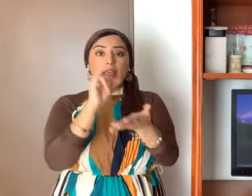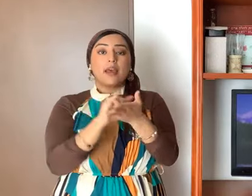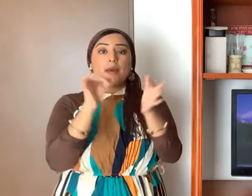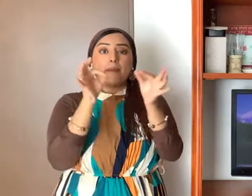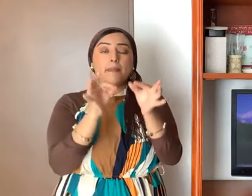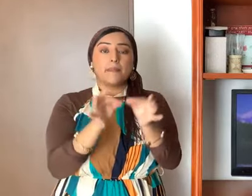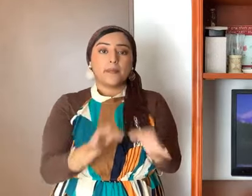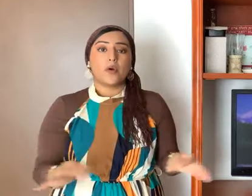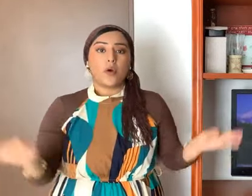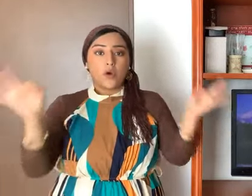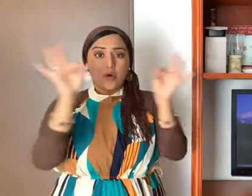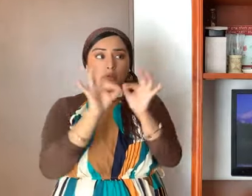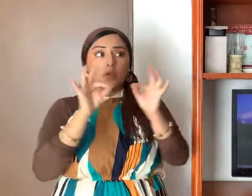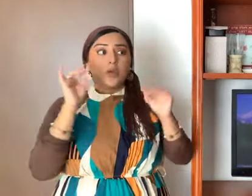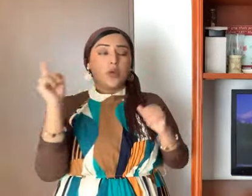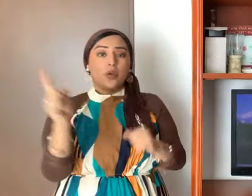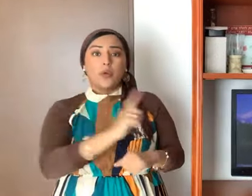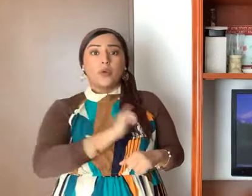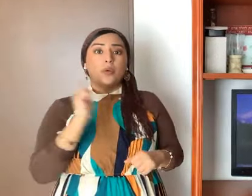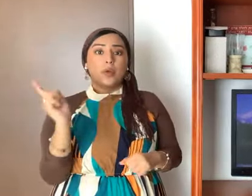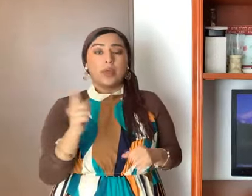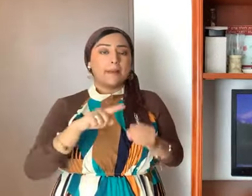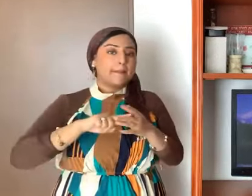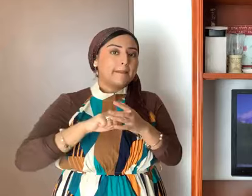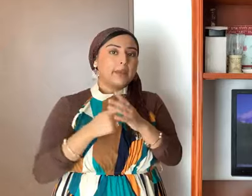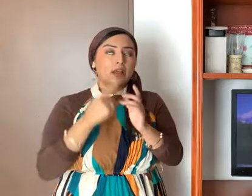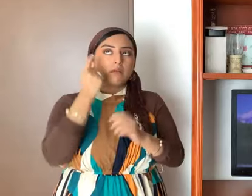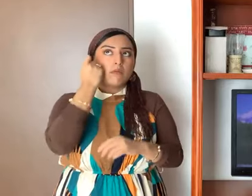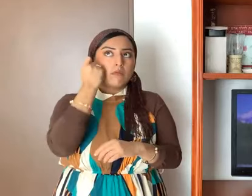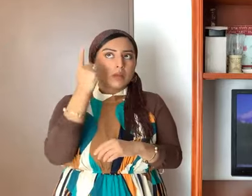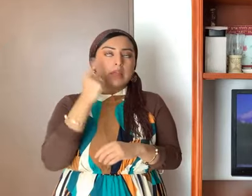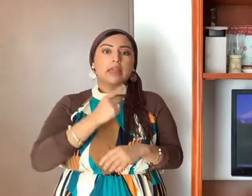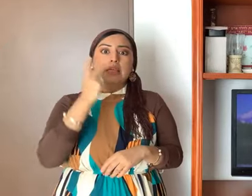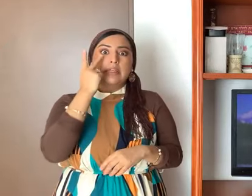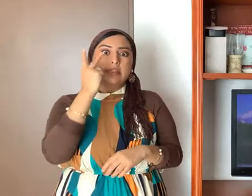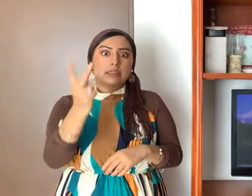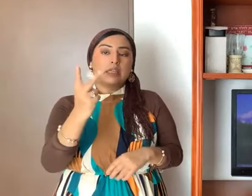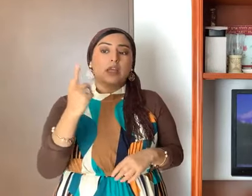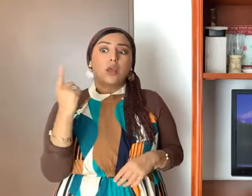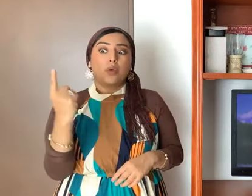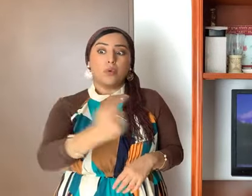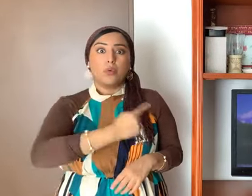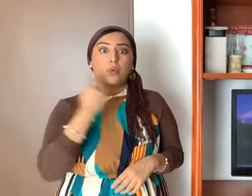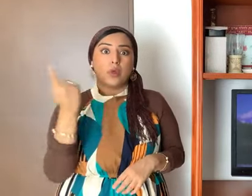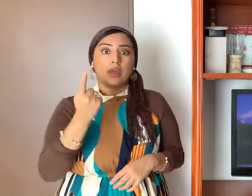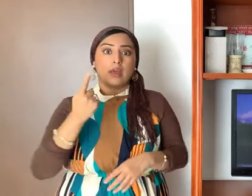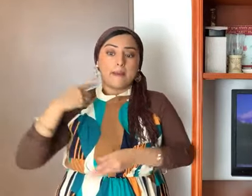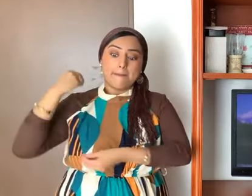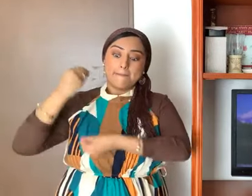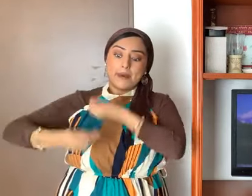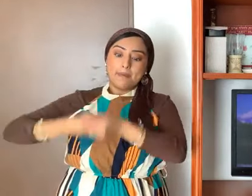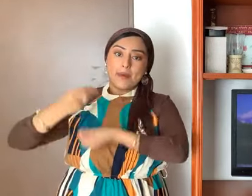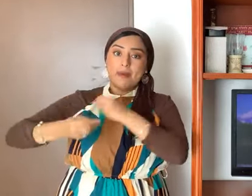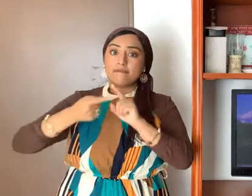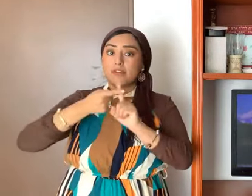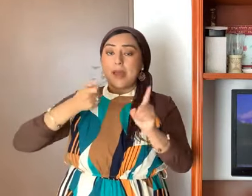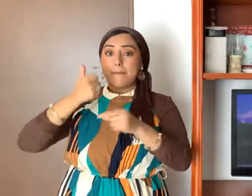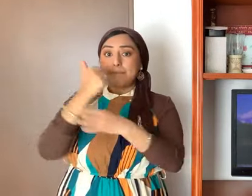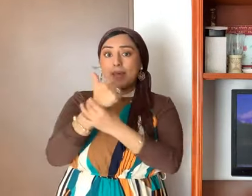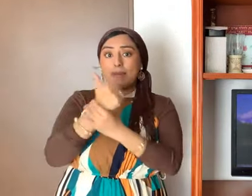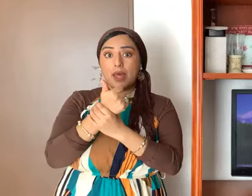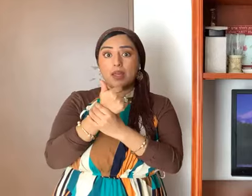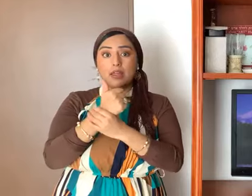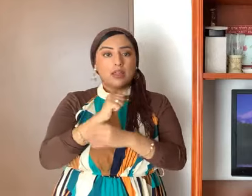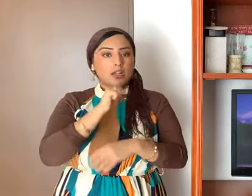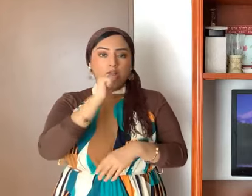importante que nosotros lo empecemos a reconocer para ver que en nosotros, descendientes de Abraham, no